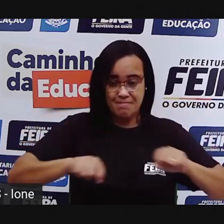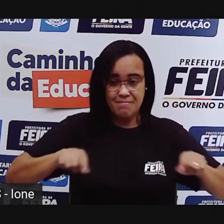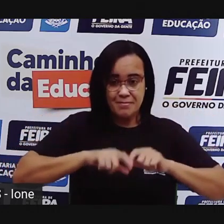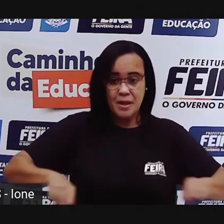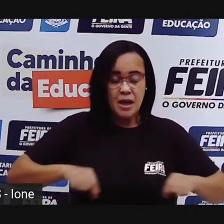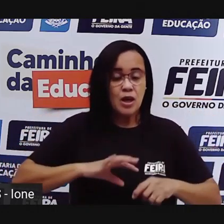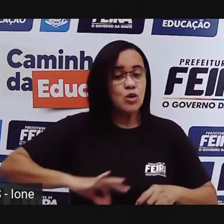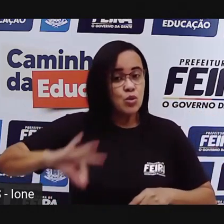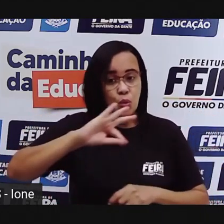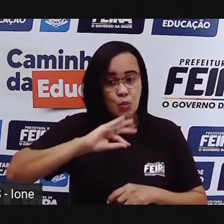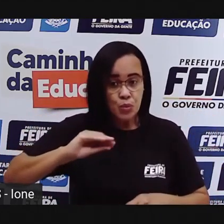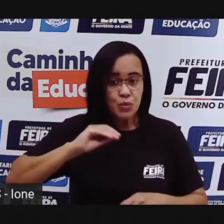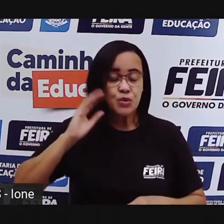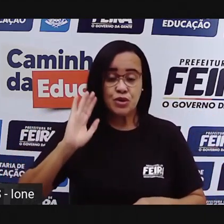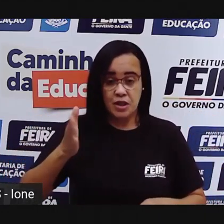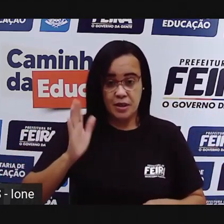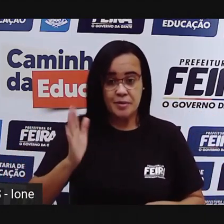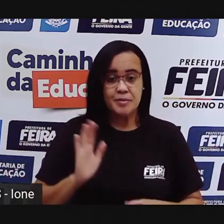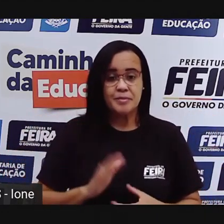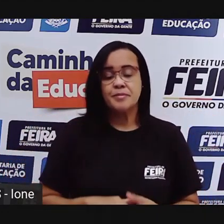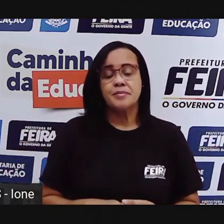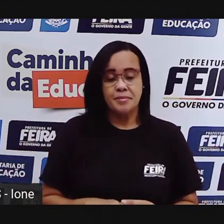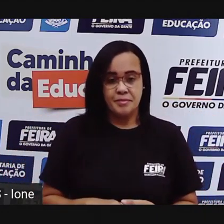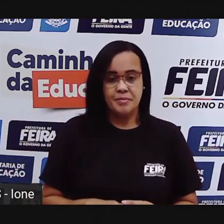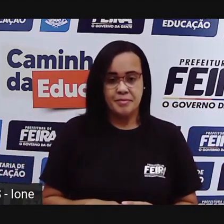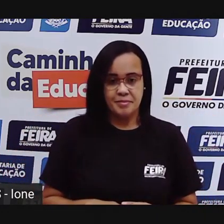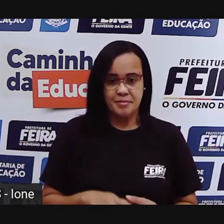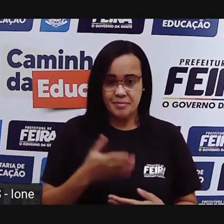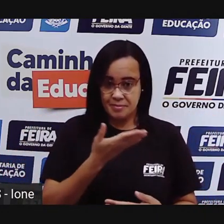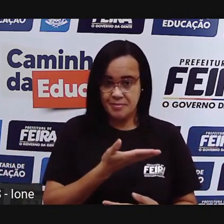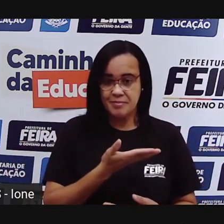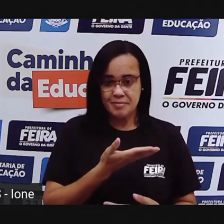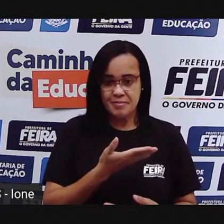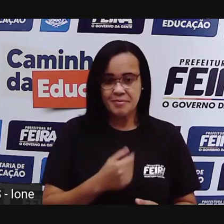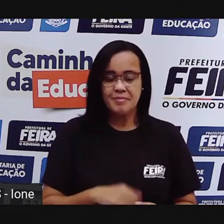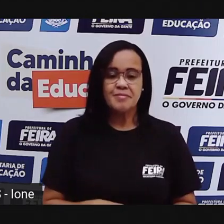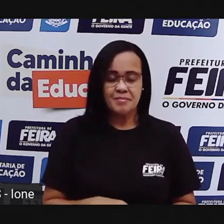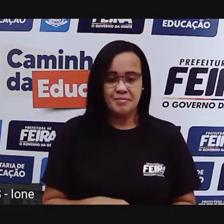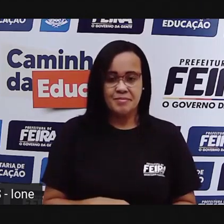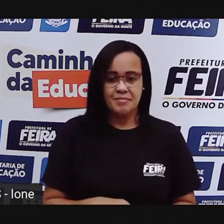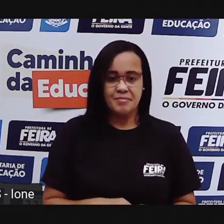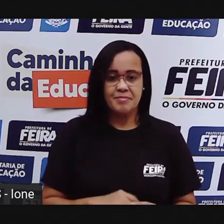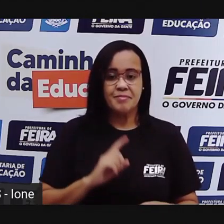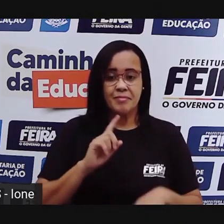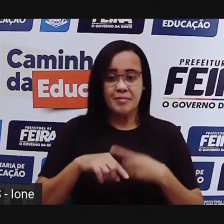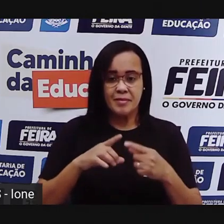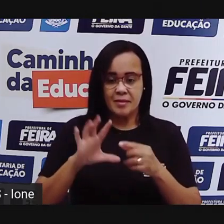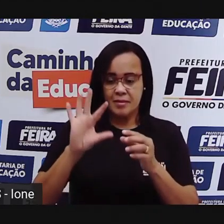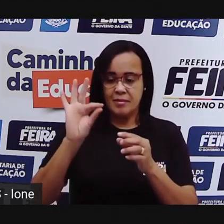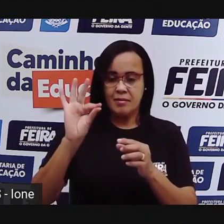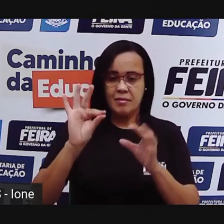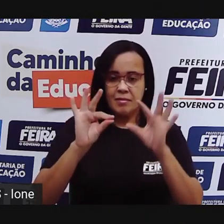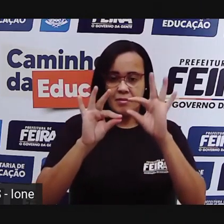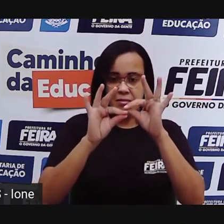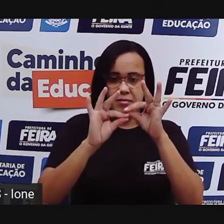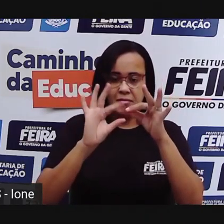todo, todo, todo, todo. Isso, conseguiram desenrolar? E agora a gente vai juntar ponta com ponta, olha.